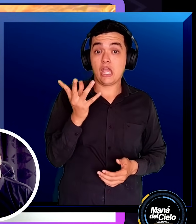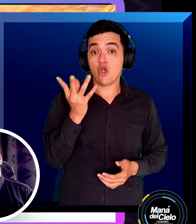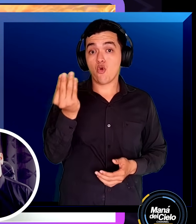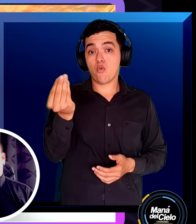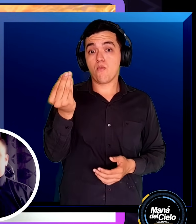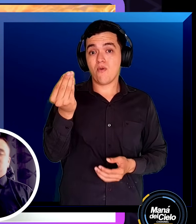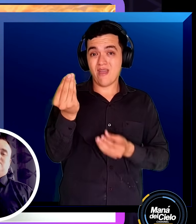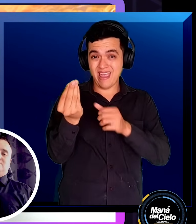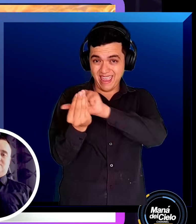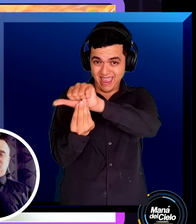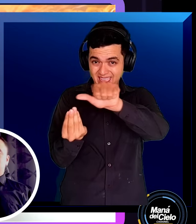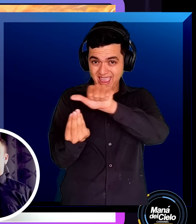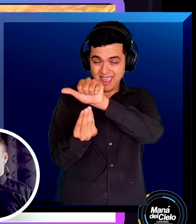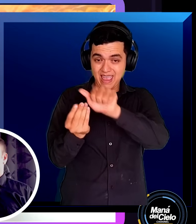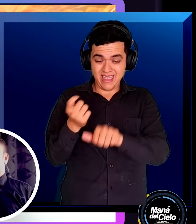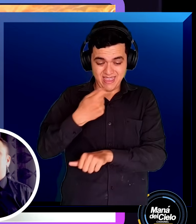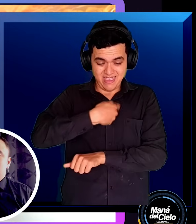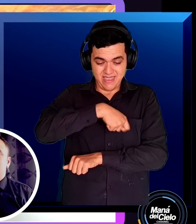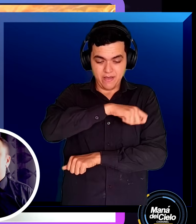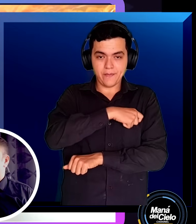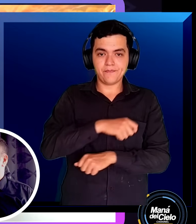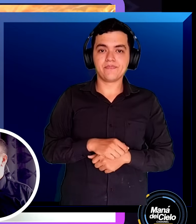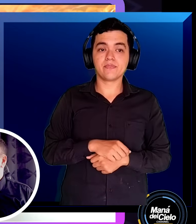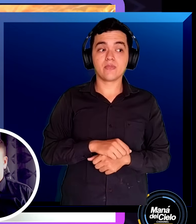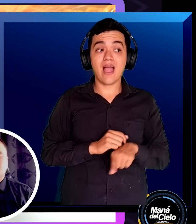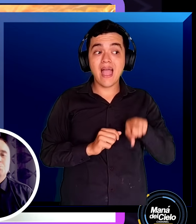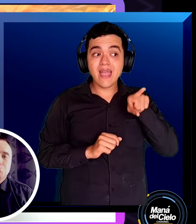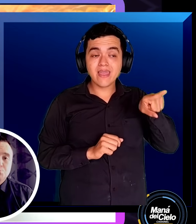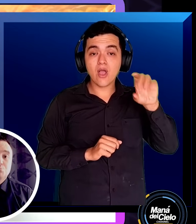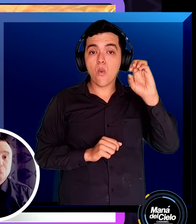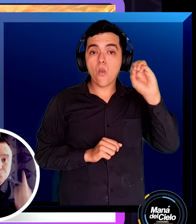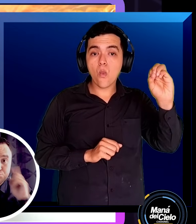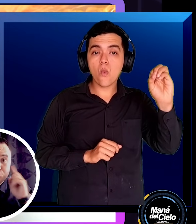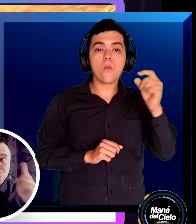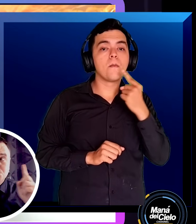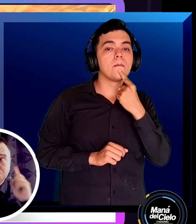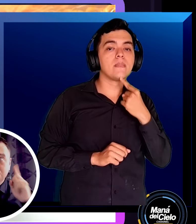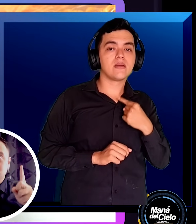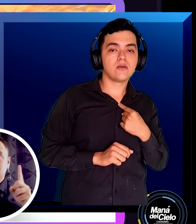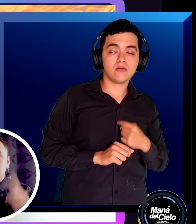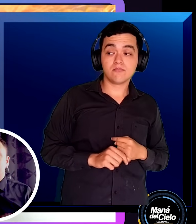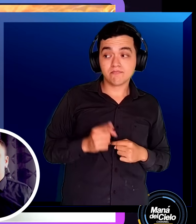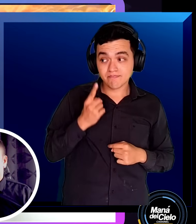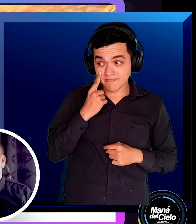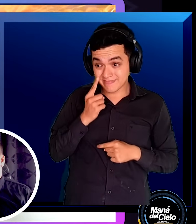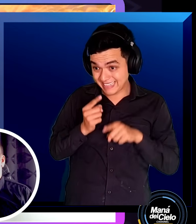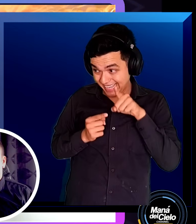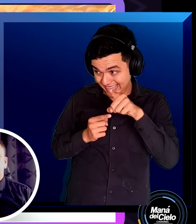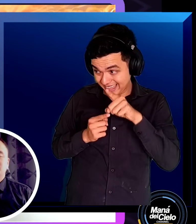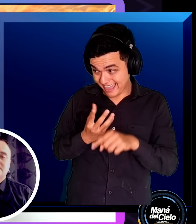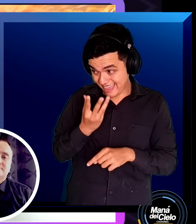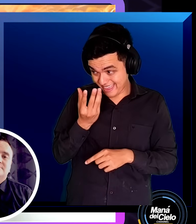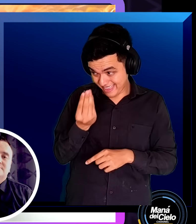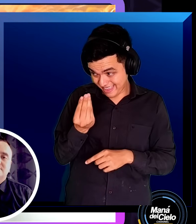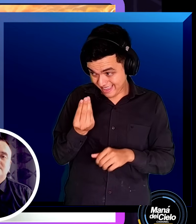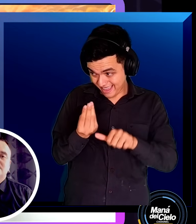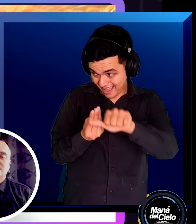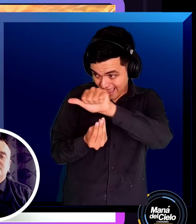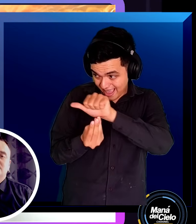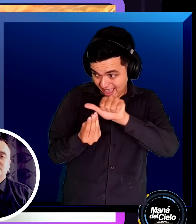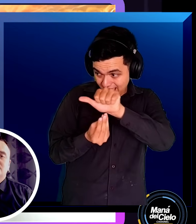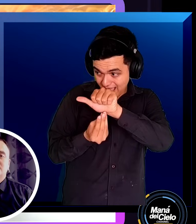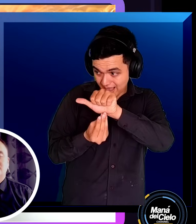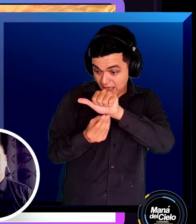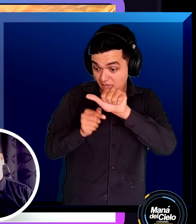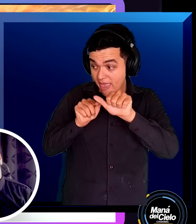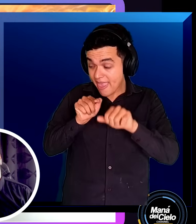Entonces, ahora cuando a veces me veo quebrantada de salud, a veces sin fuerzas, me